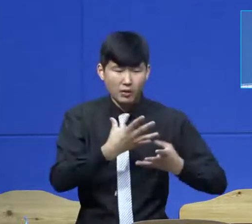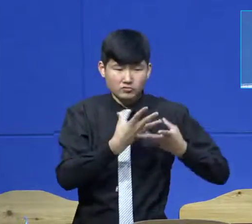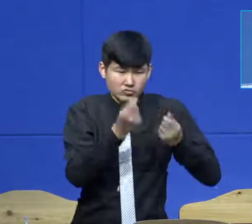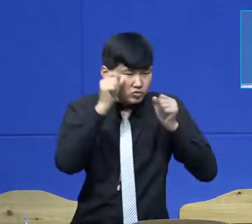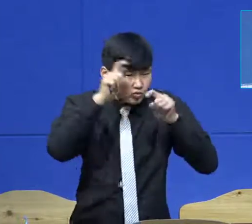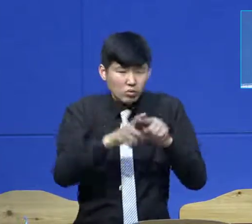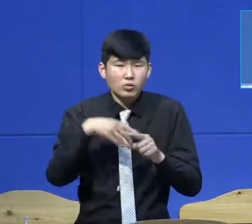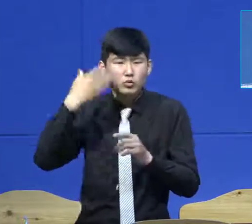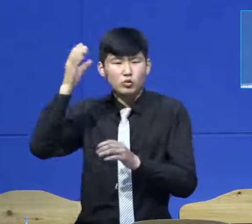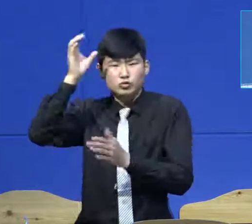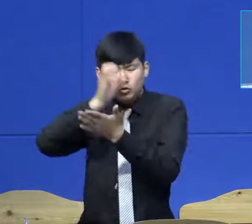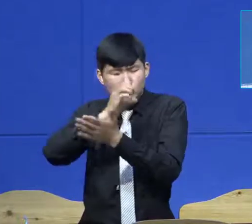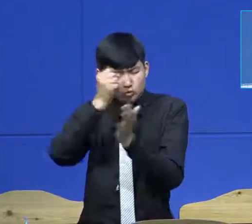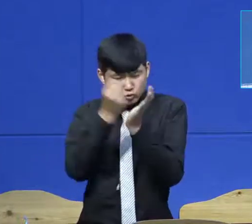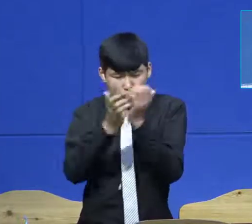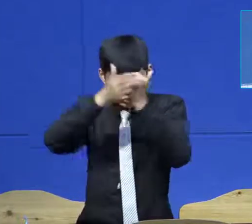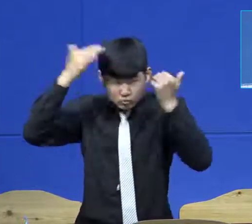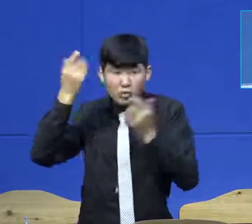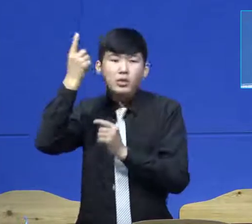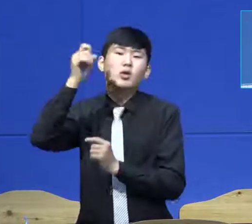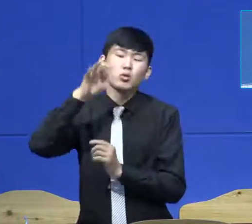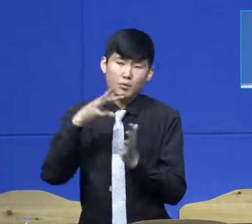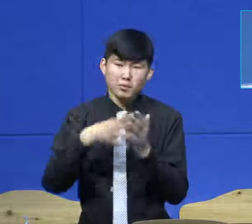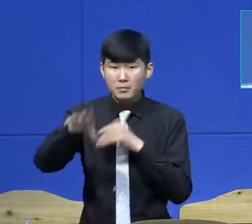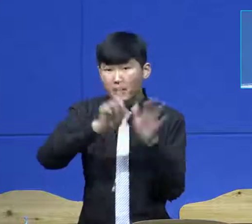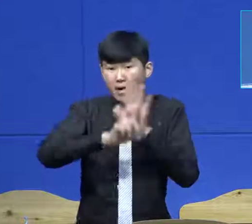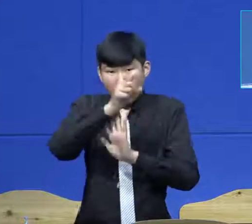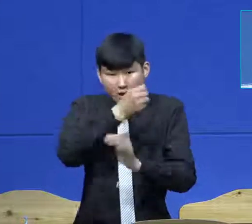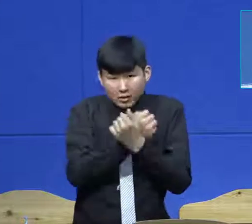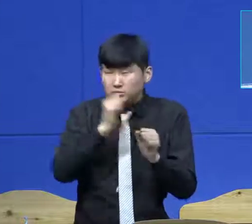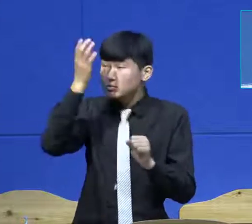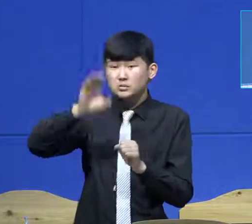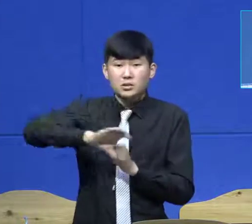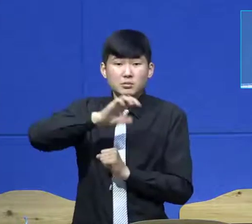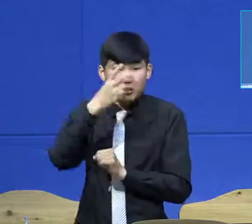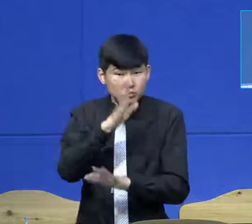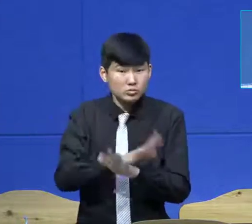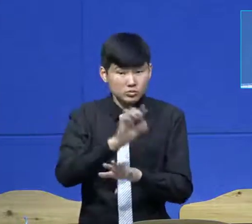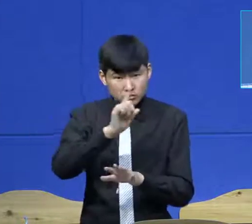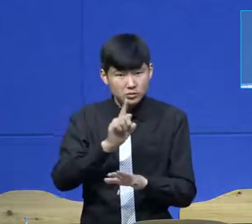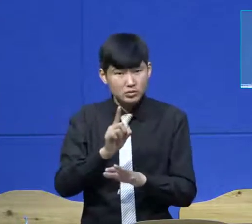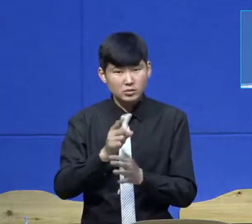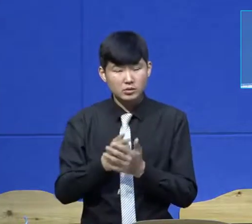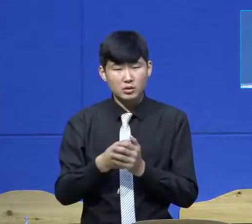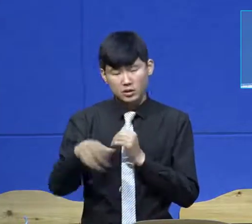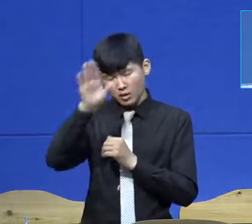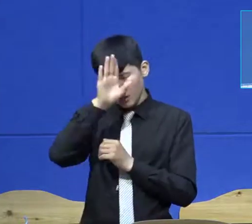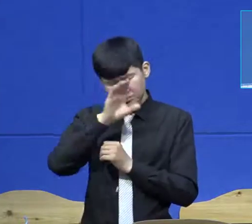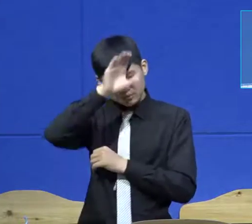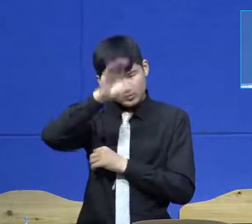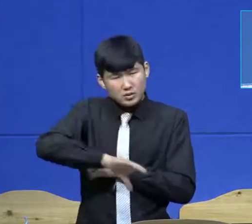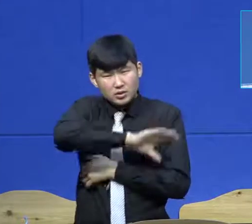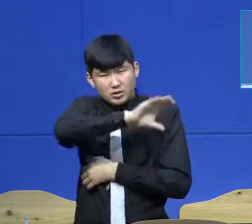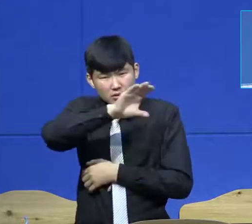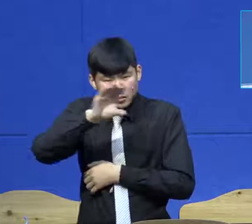тулд төвлөгдсөн нэг юм а. Бид нар анх аврагдахтаа тэр загалмаар хараа үзтээ. Амьштай тэр загалмаа дээр